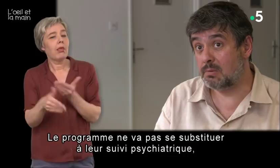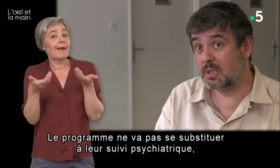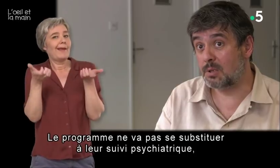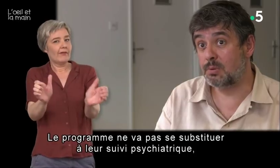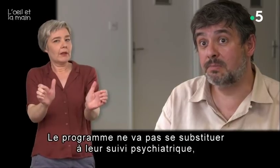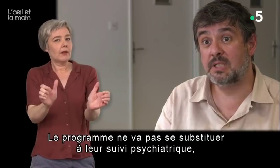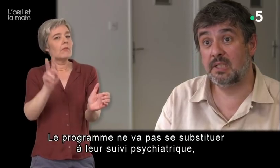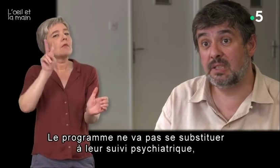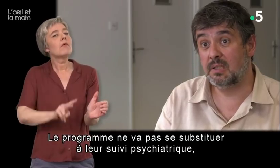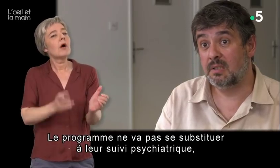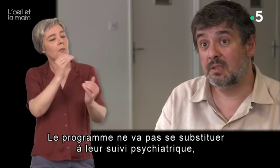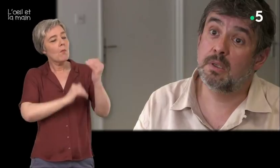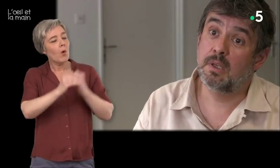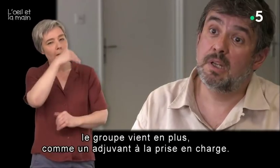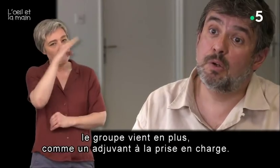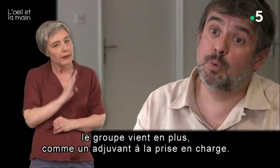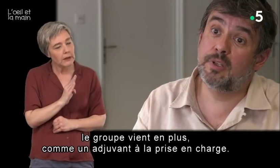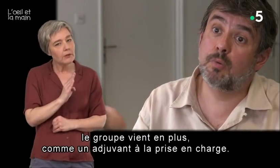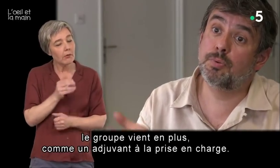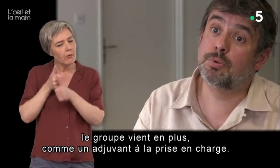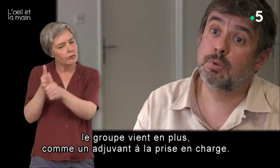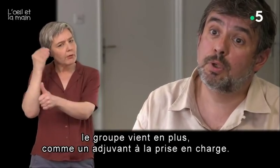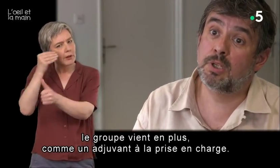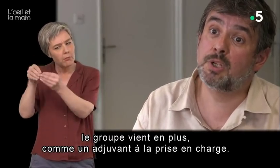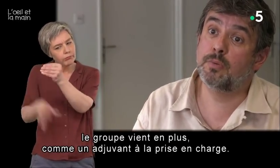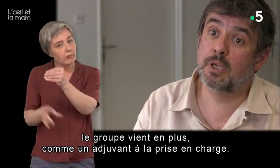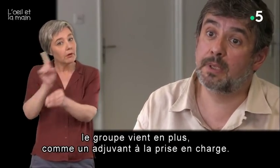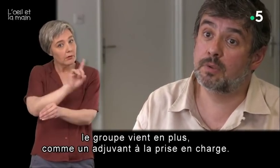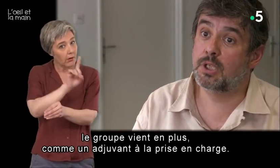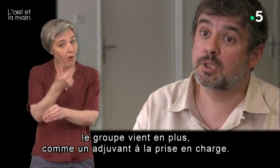substituer à leur suivi psychiatrique. Le groupe vient en plus, comme un adjuvant à la prise en charge.